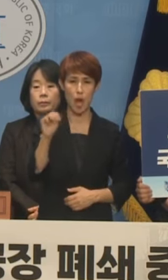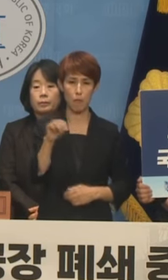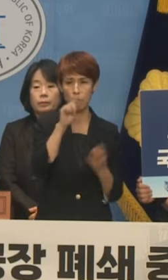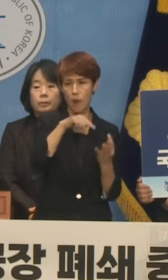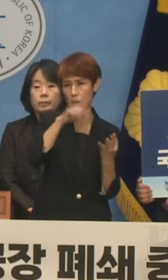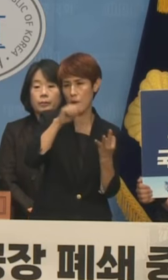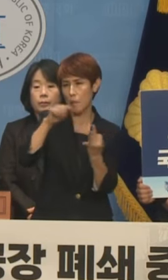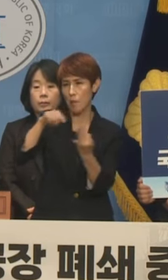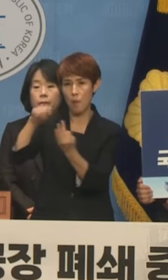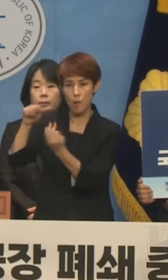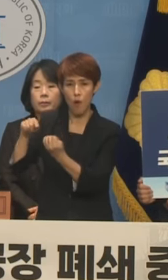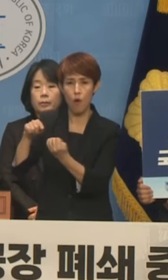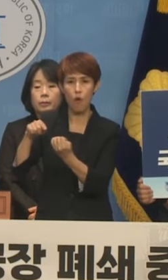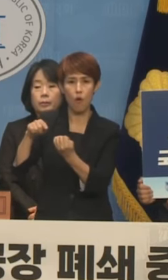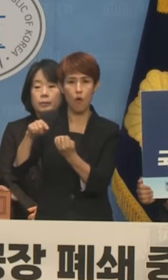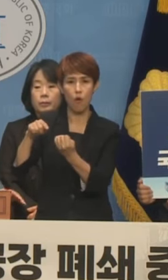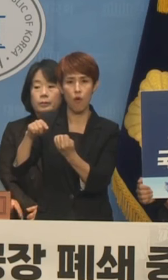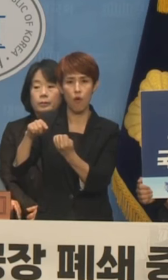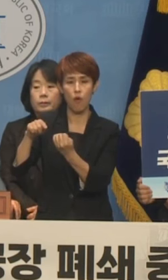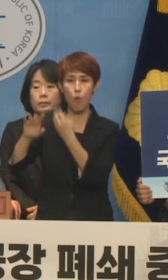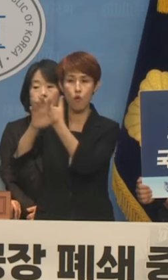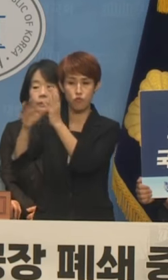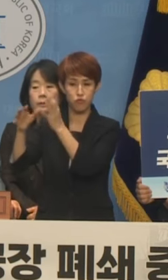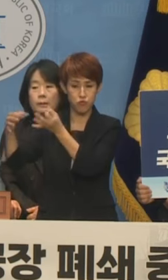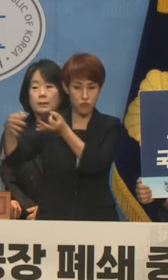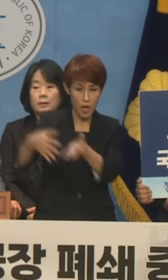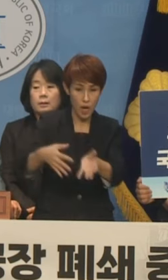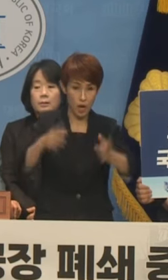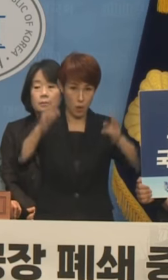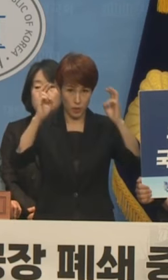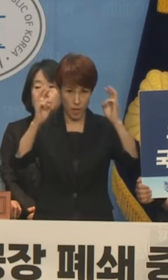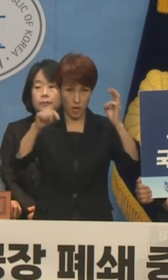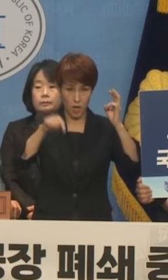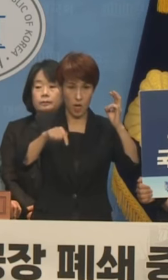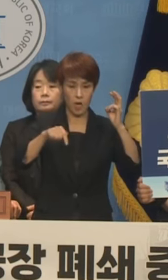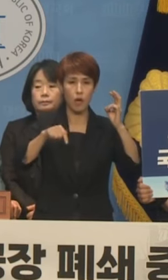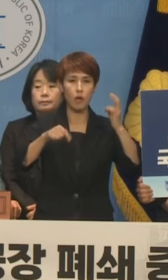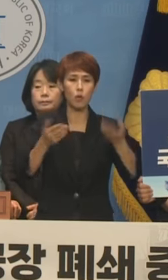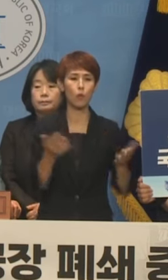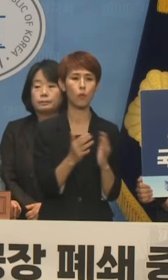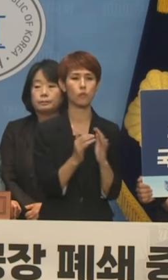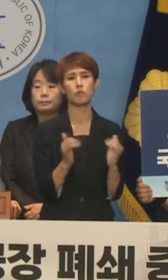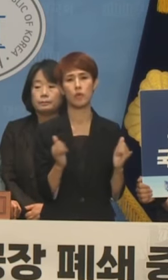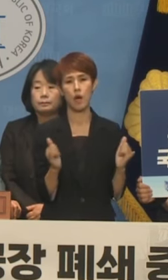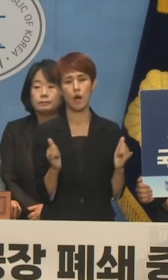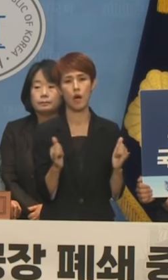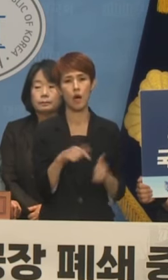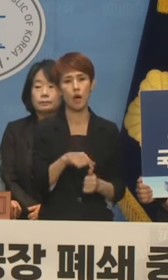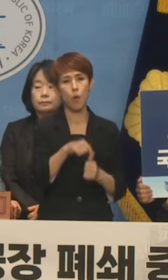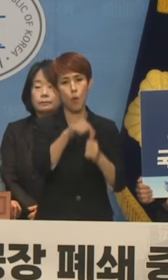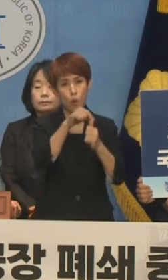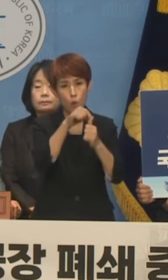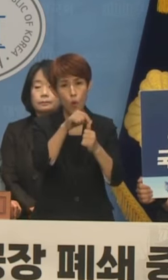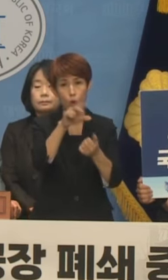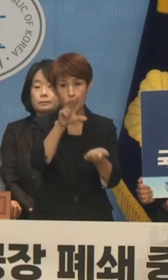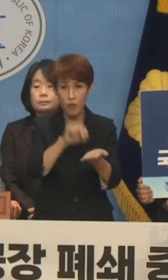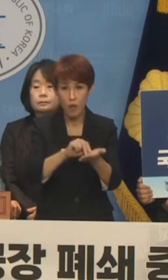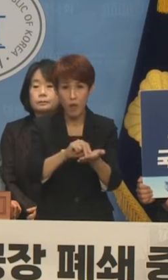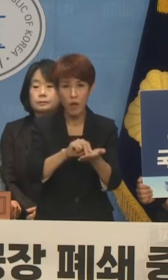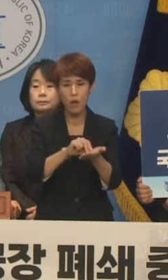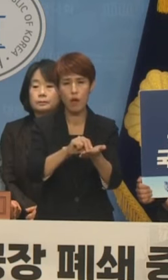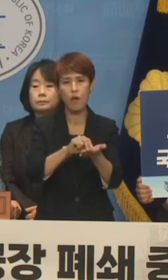등등 이외에 알려지지 않은 외투기업의 노동자들에 대한 고용 불안 문제가 더 많을